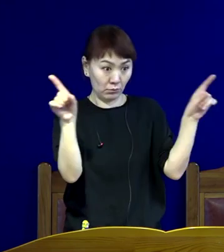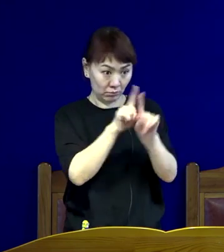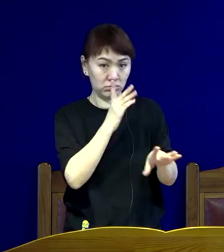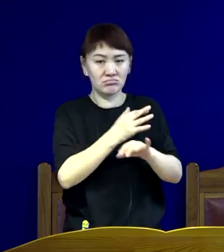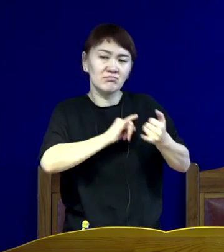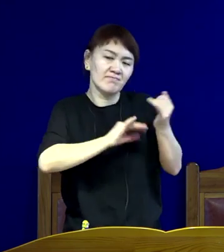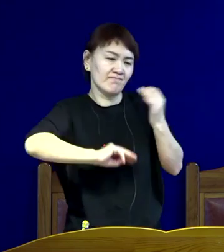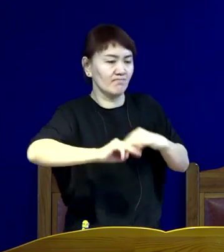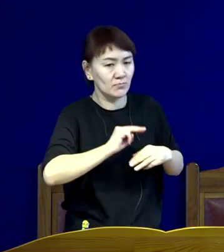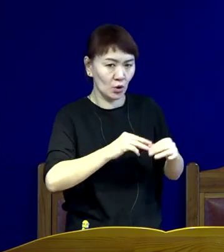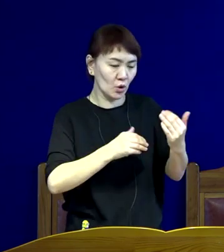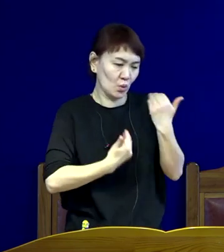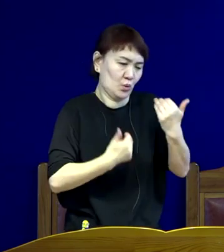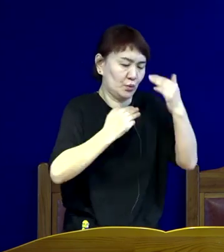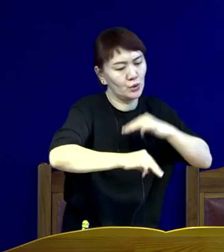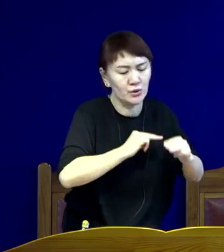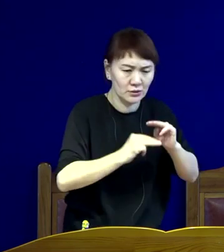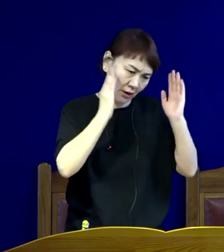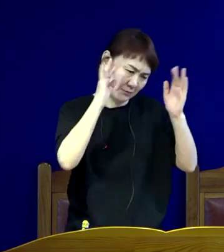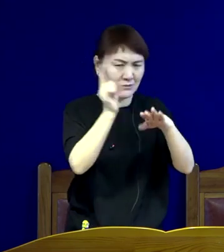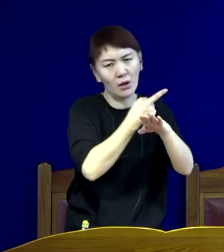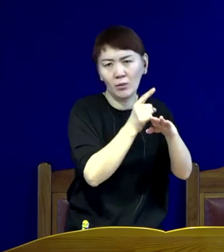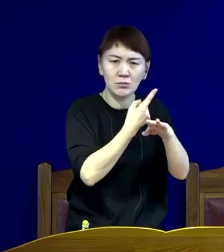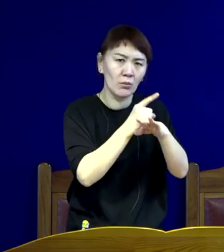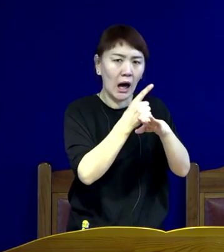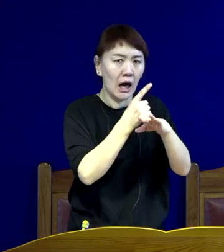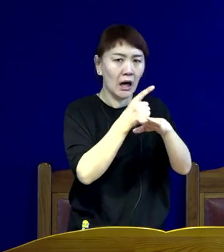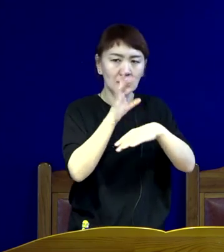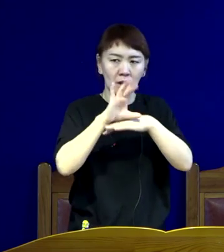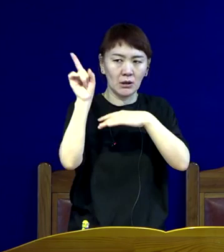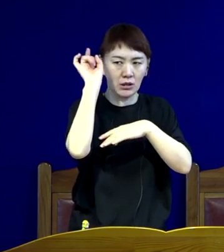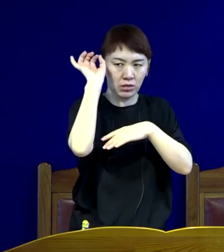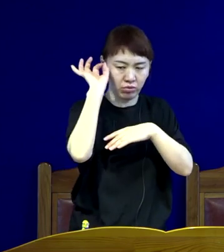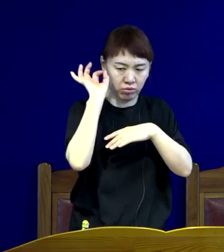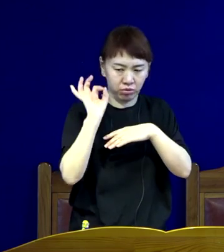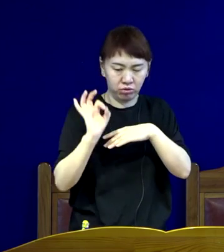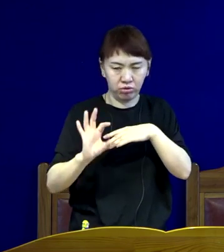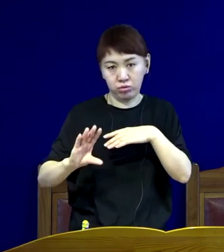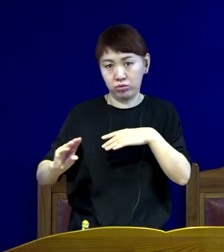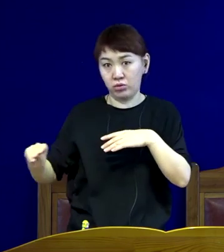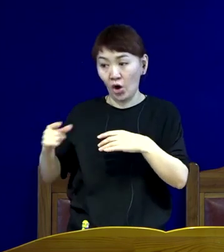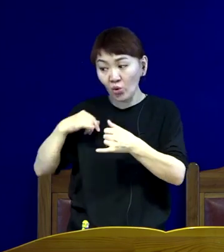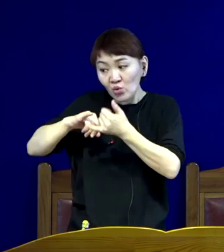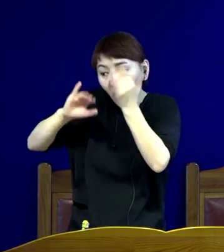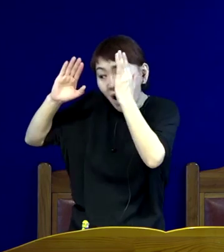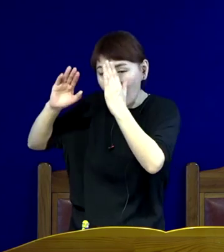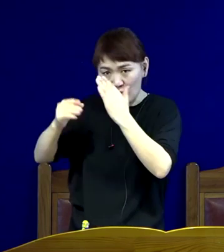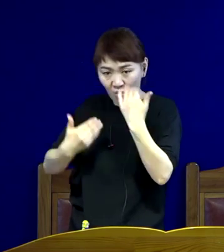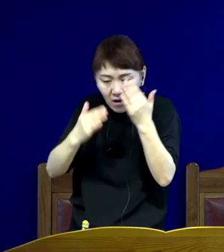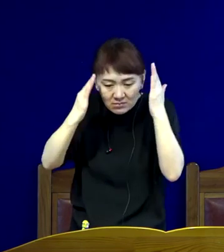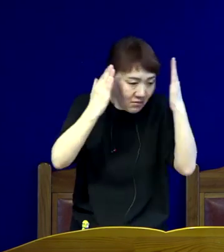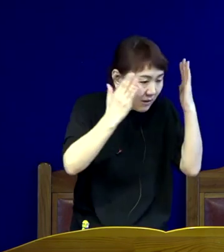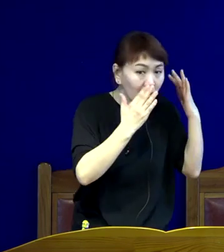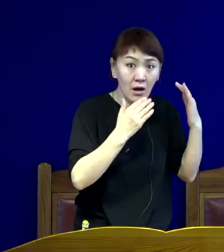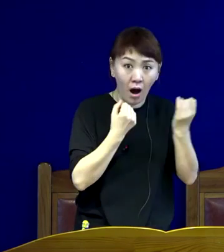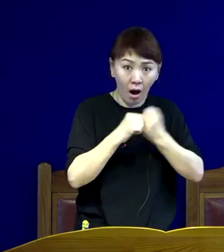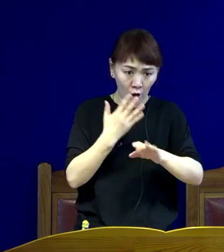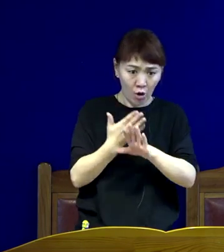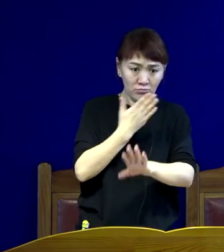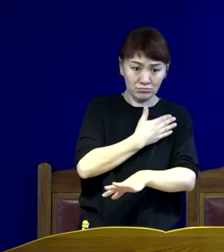чадахгүй, их нэртэй анхаарах гэж чуулгандаа ирж чадахгүй болдог. Хүн багки зөвнэн ан гэрэнэндэ. Аврагдхаас өмнө тийм биш байсан.